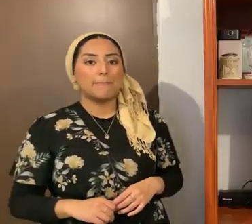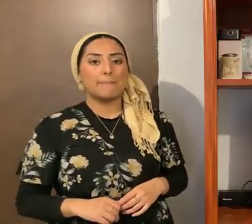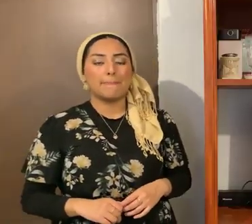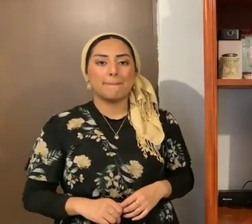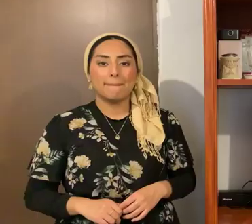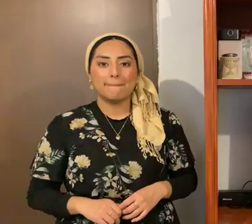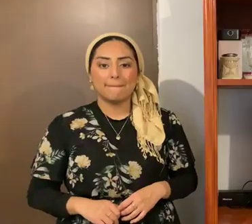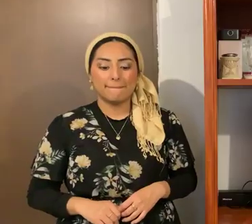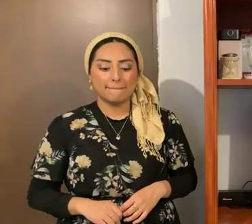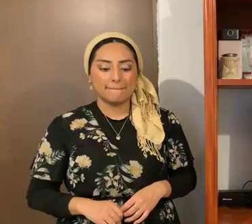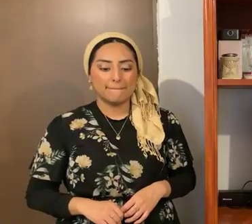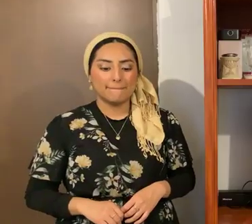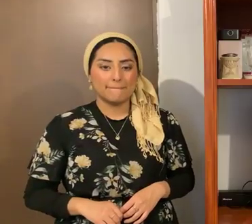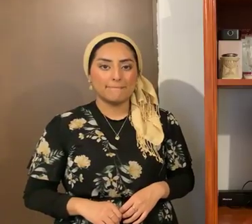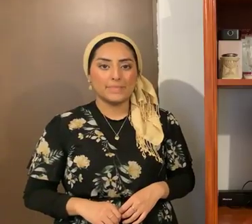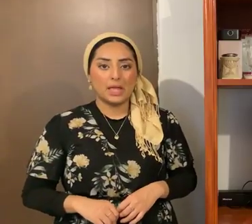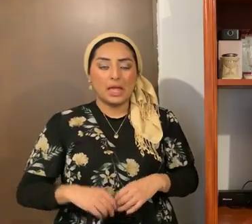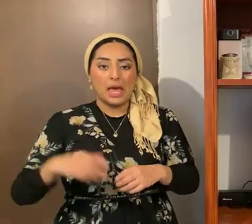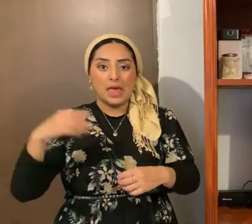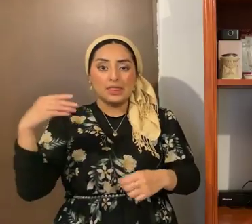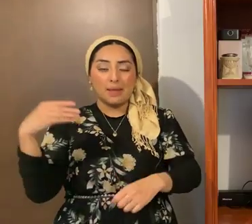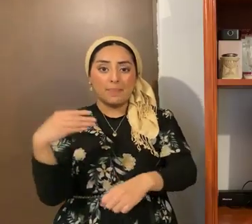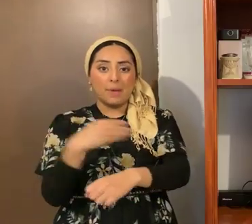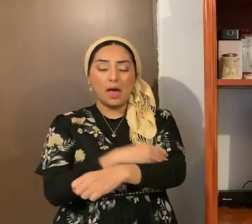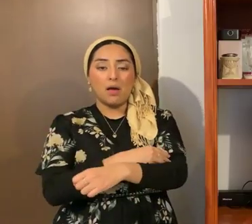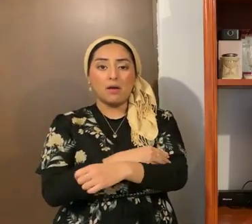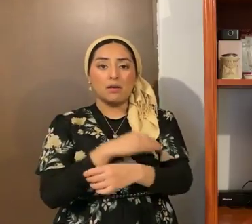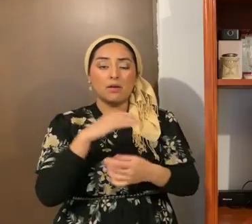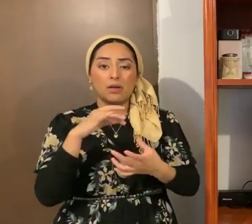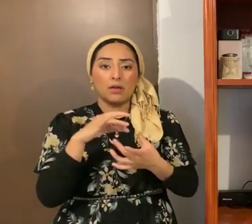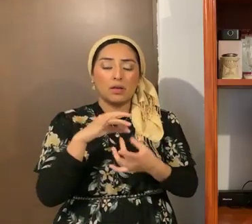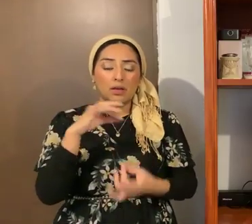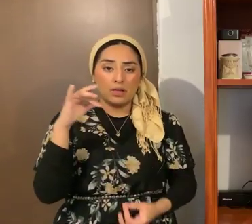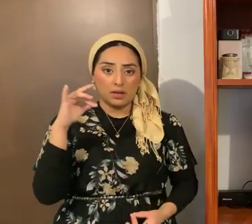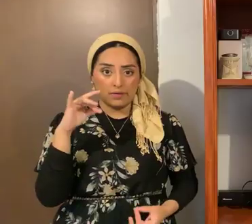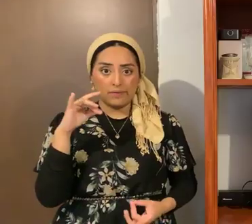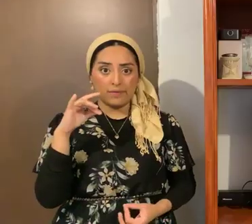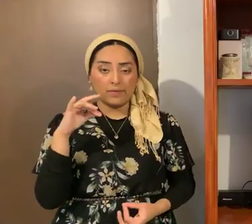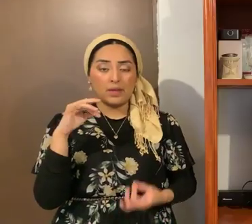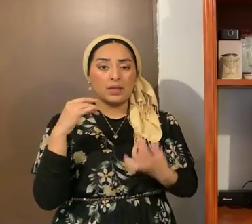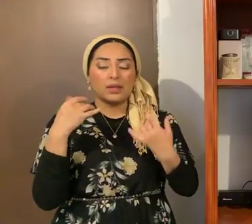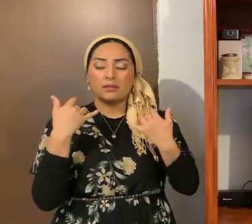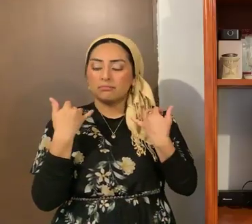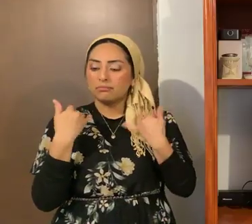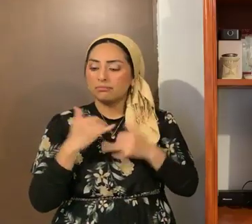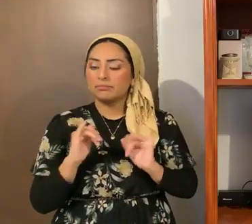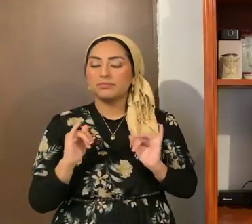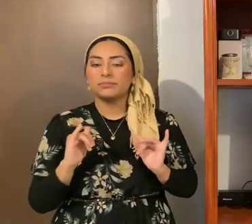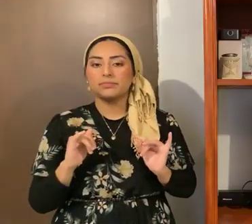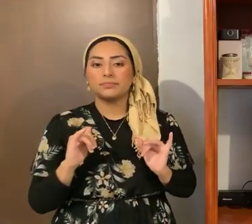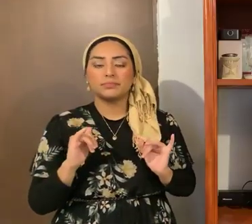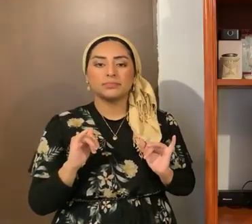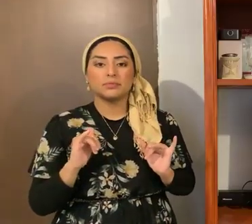¿puedo continuar? El poder espiritual seguía